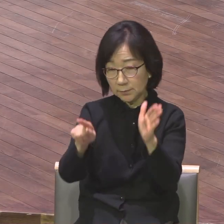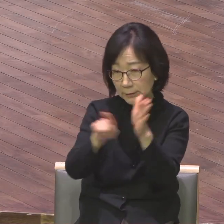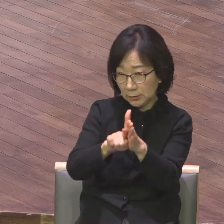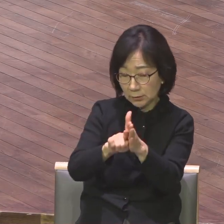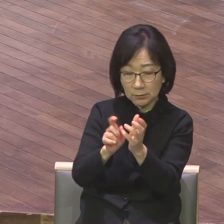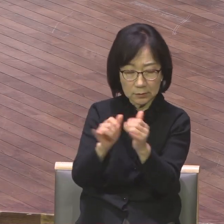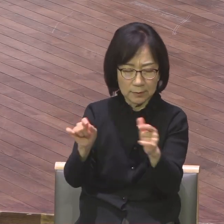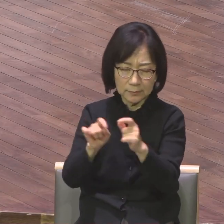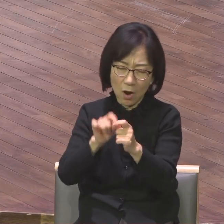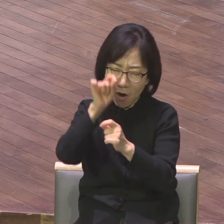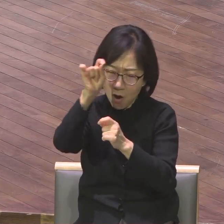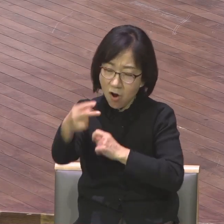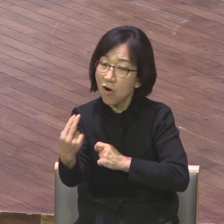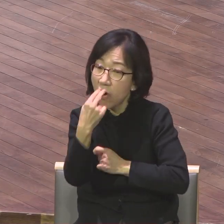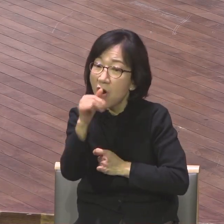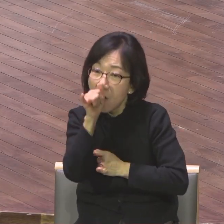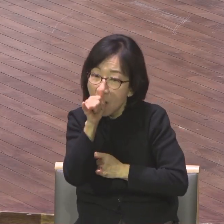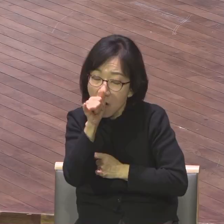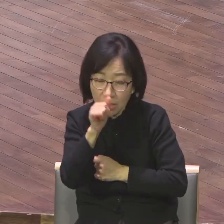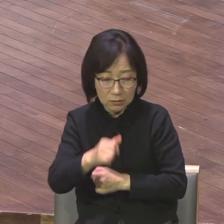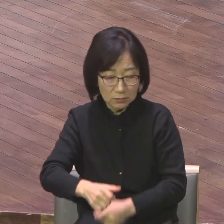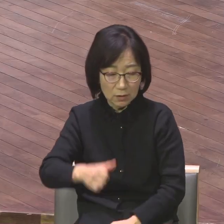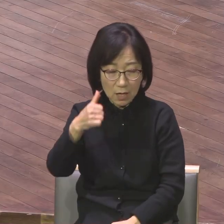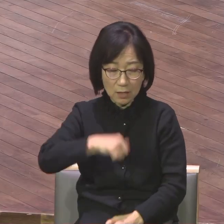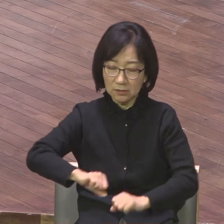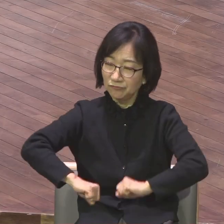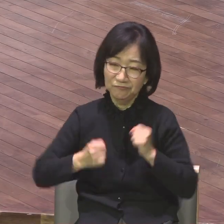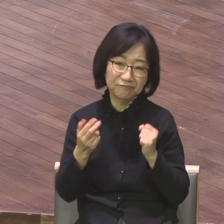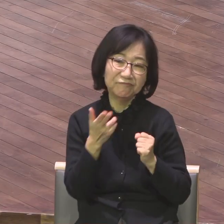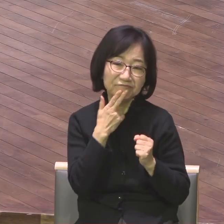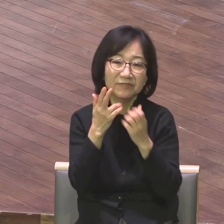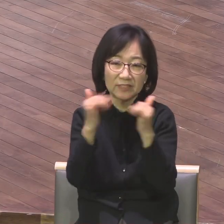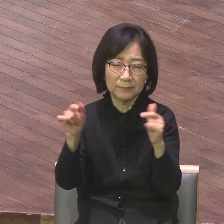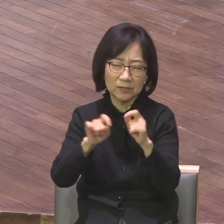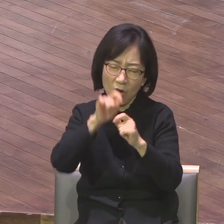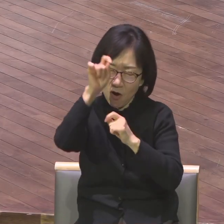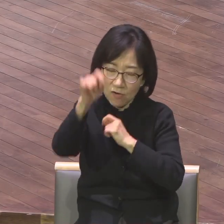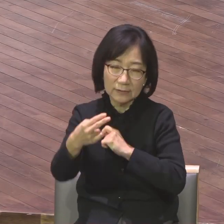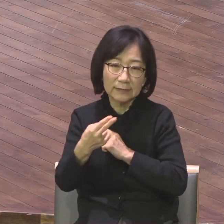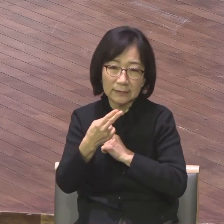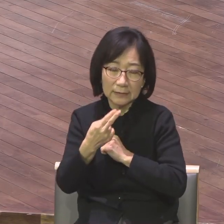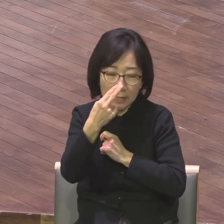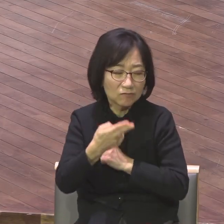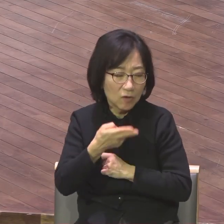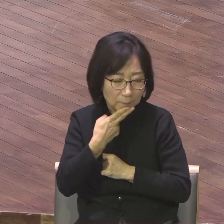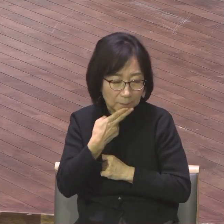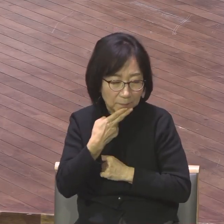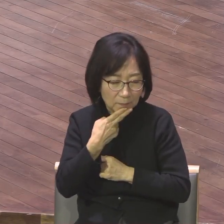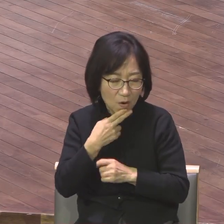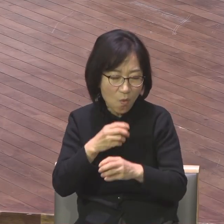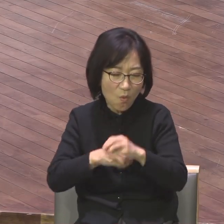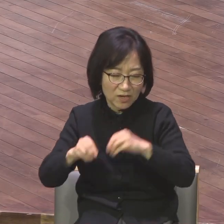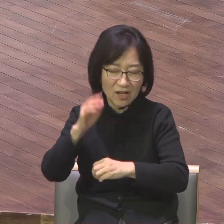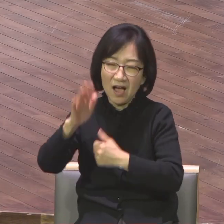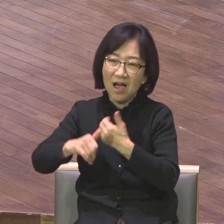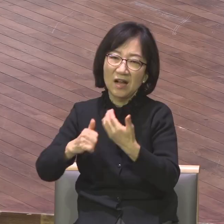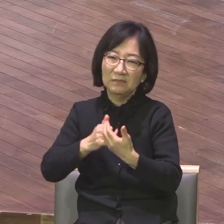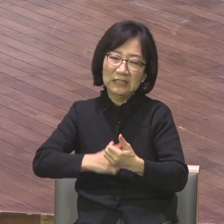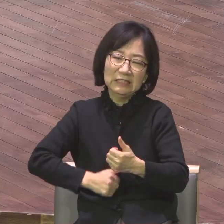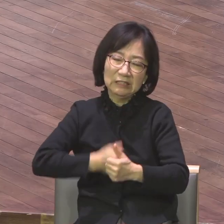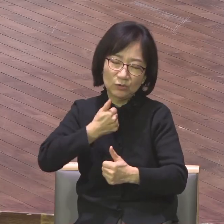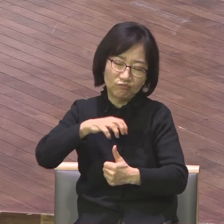있고 아들에게 순종하지 아니하는 자는 영생을 보지 못하고 도리어 하나님의 진노가 그 위에